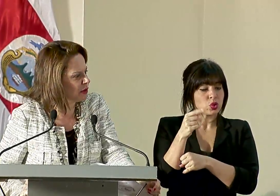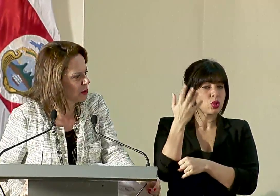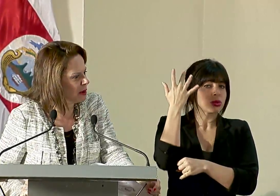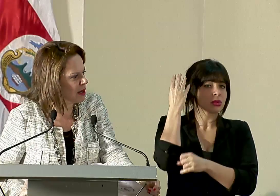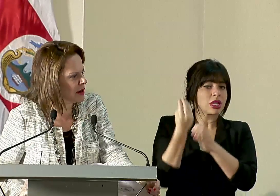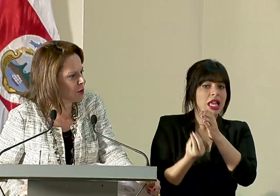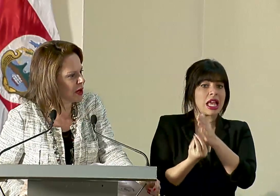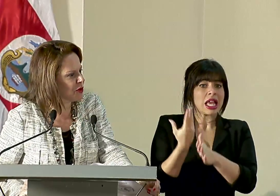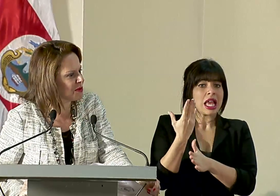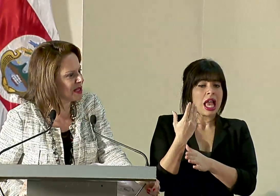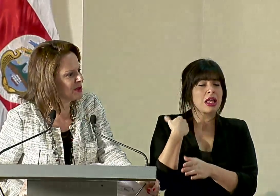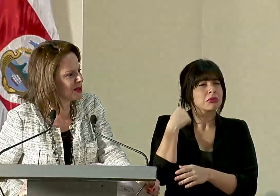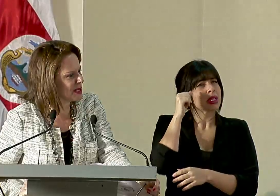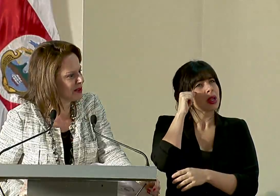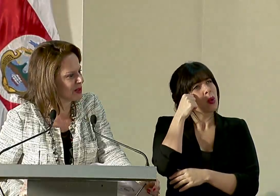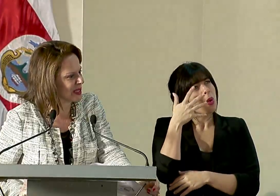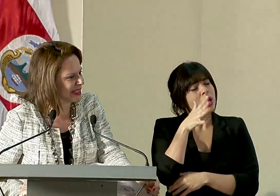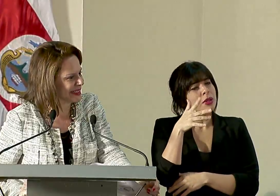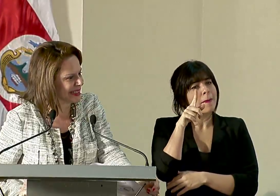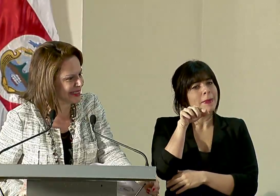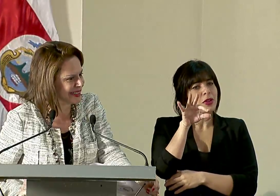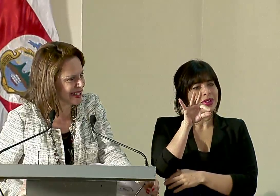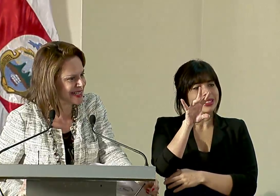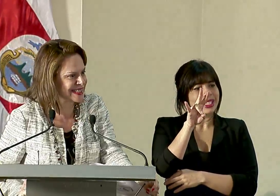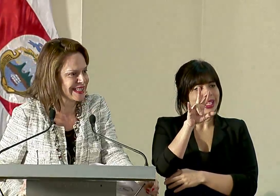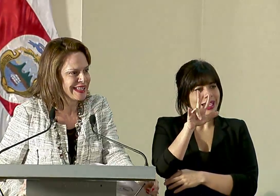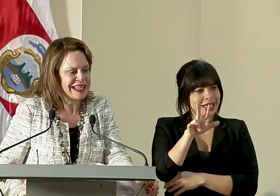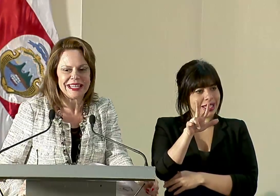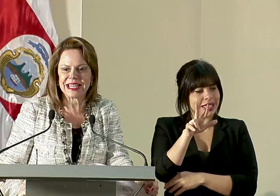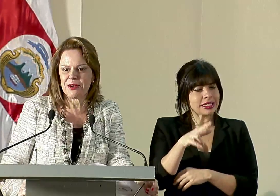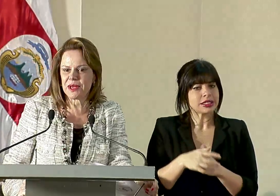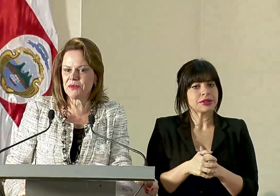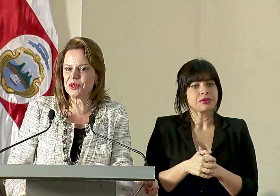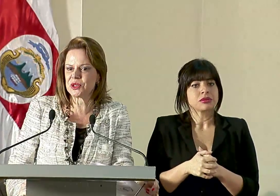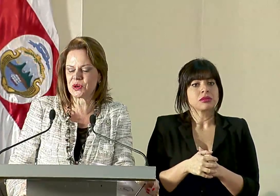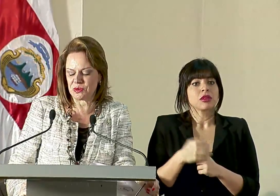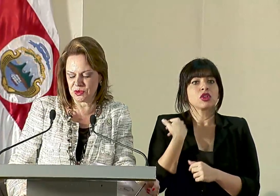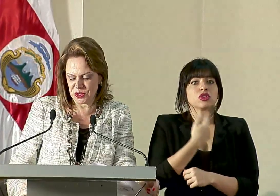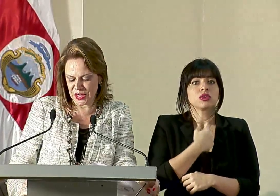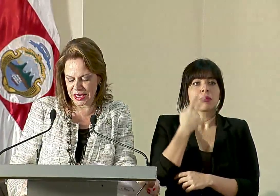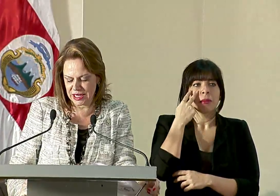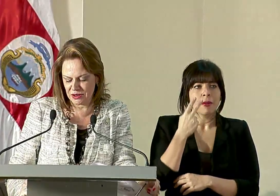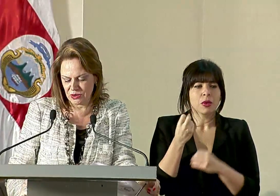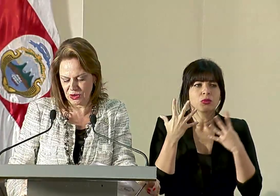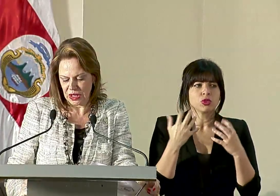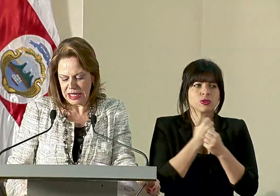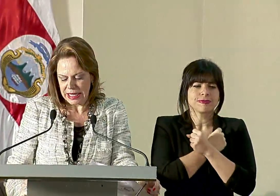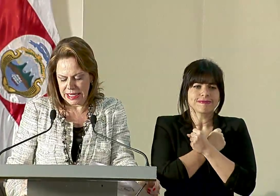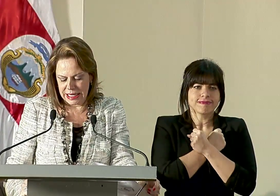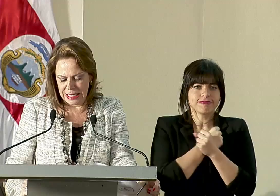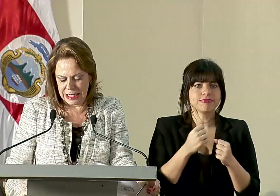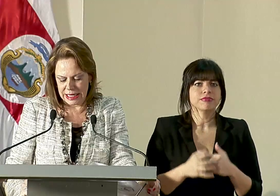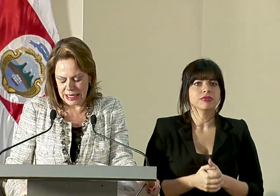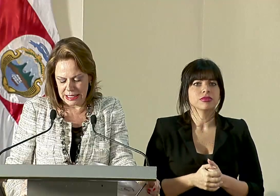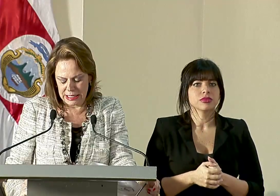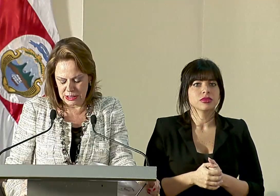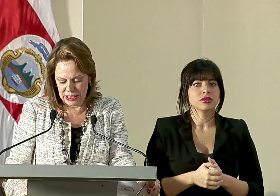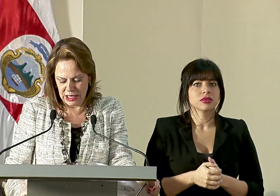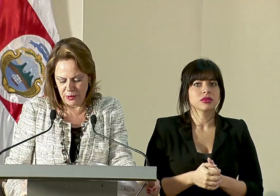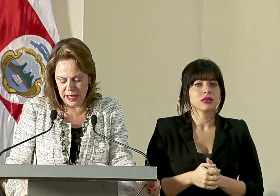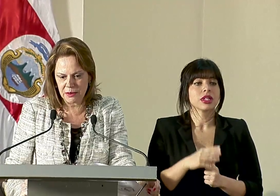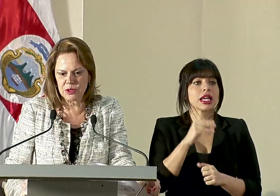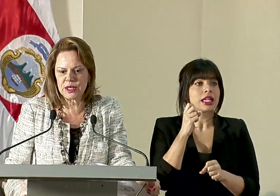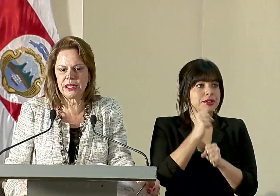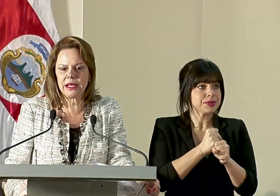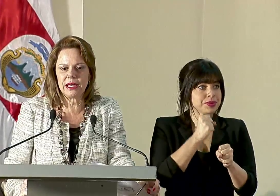creada, si no mal recuerdo, en 1973 y que vimos con mucho cariño y